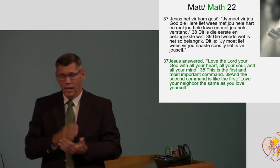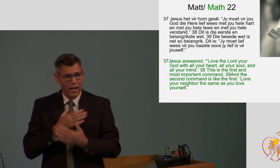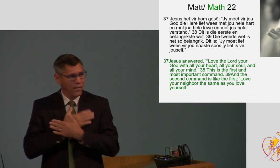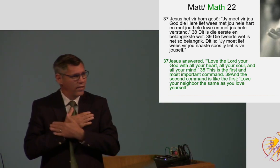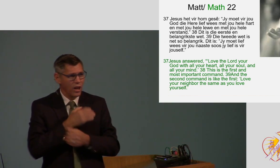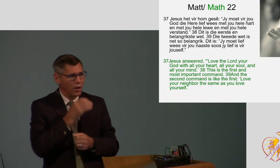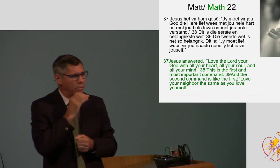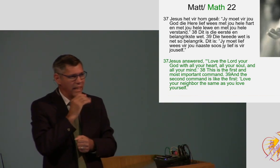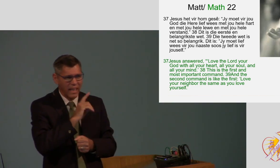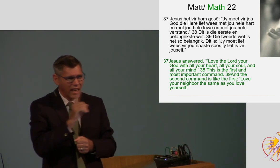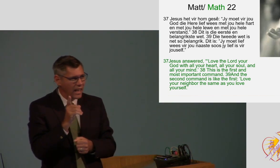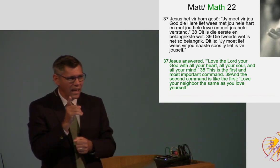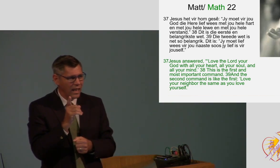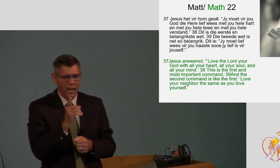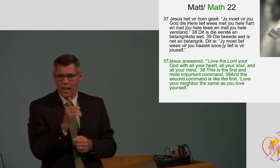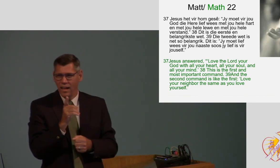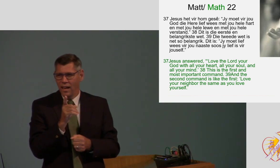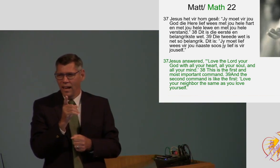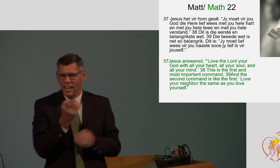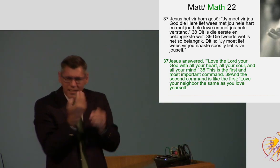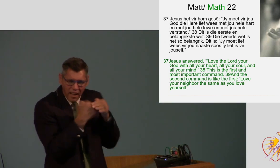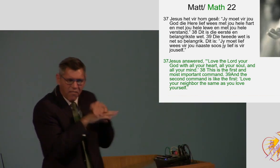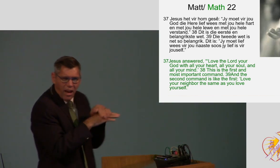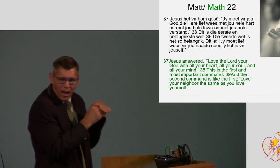Liefde beteken nie, ek steek weg.